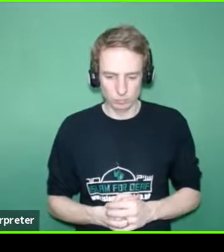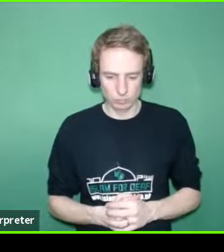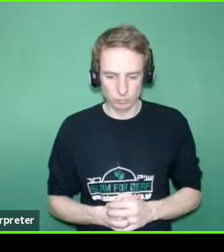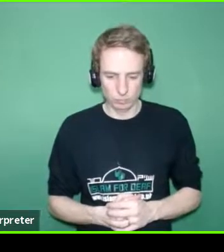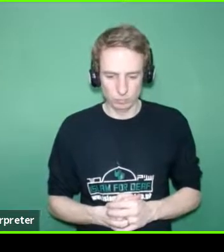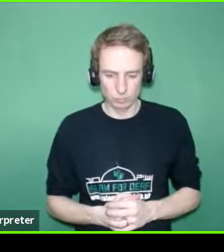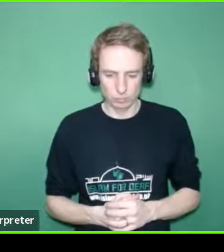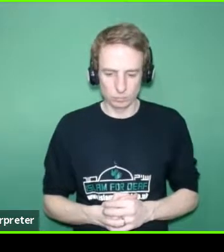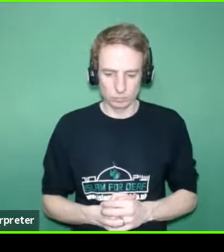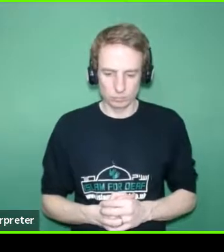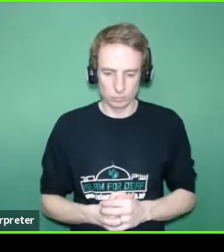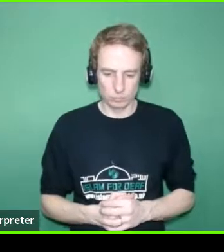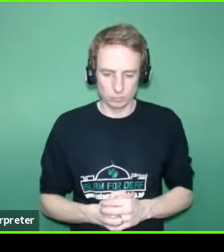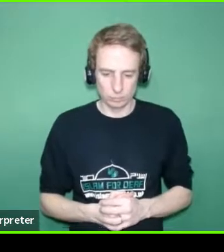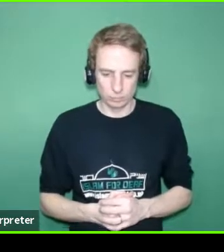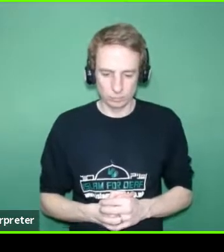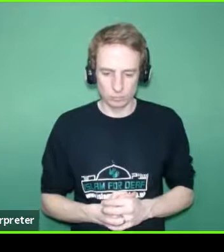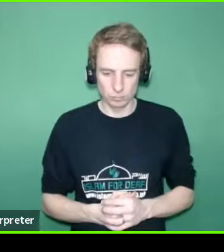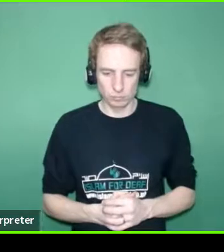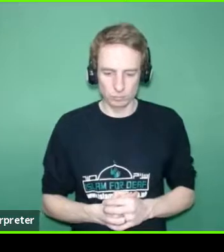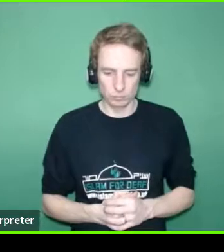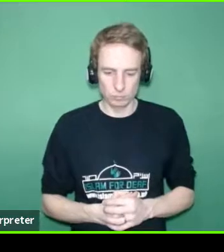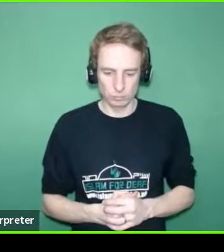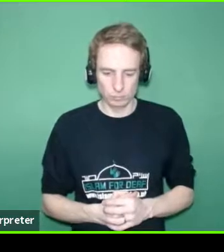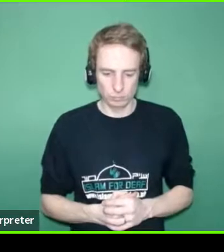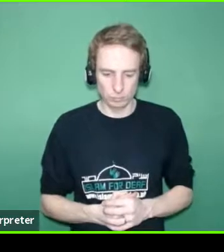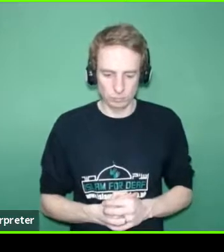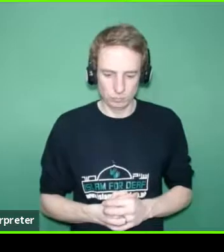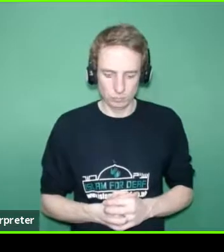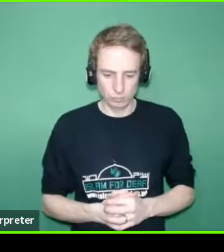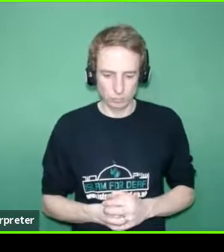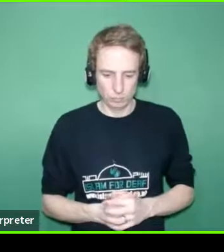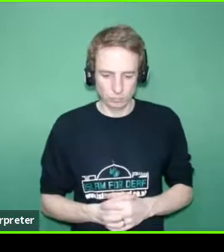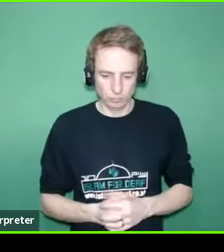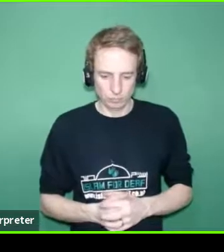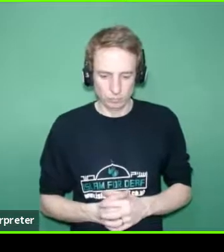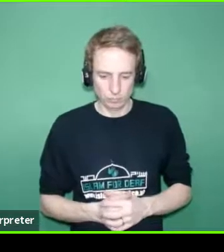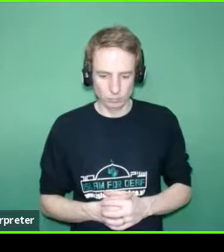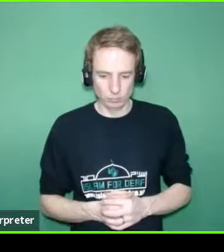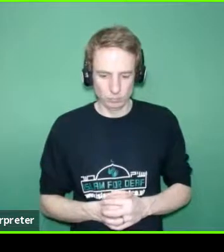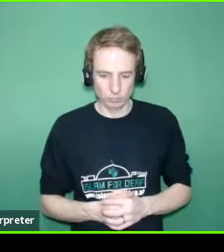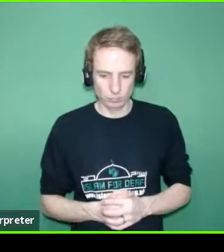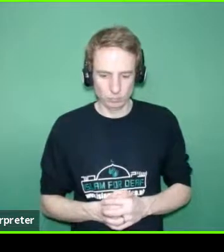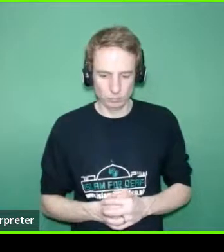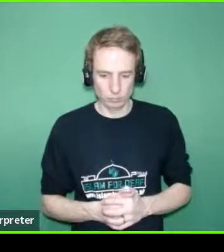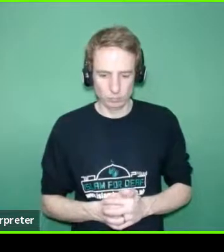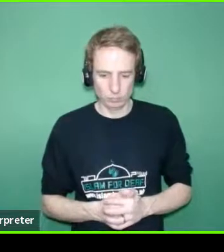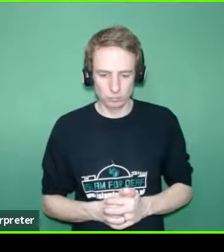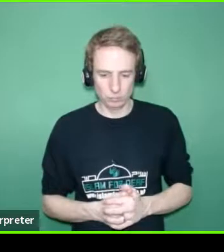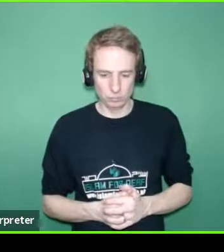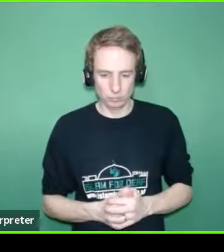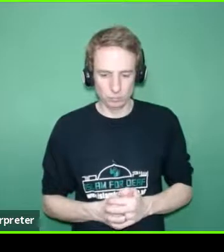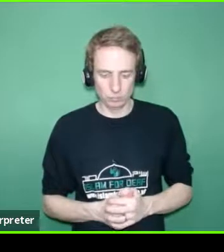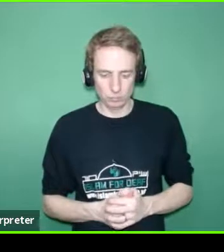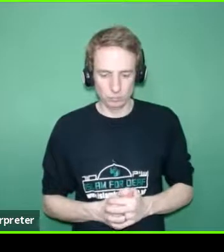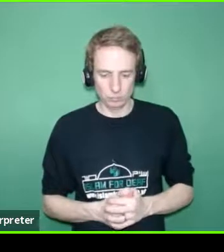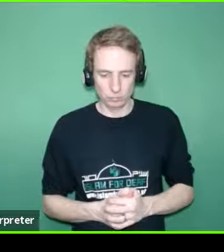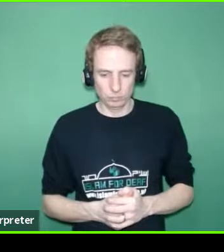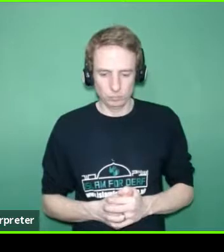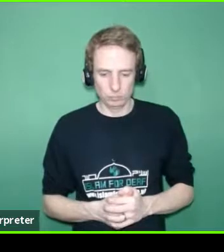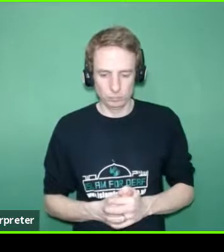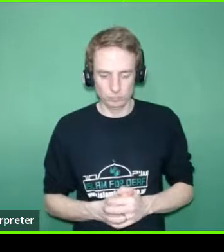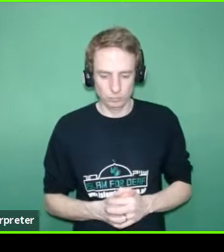ركعة بفاتحة الكتاب مرة، وإن أنزلناه في ليلة القدر 3 مرات، وقل هو الله